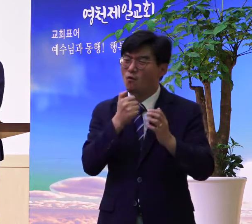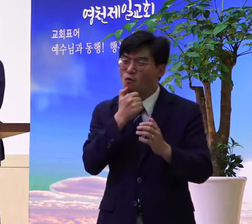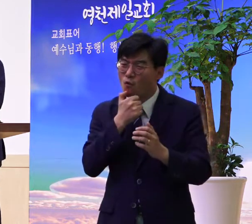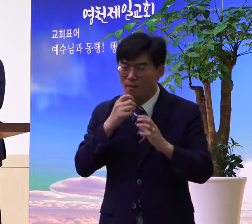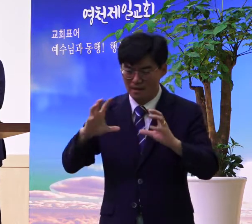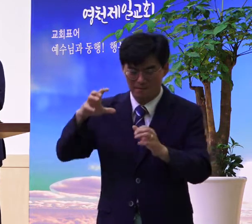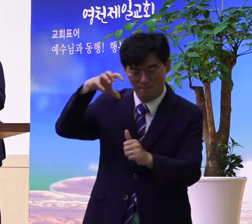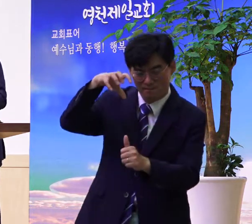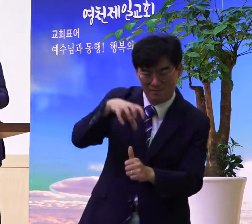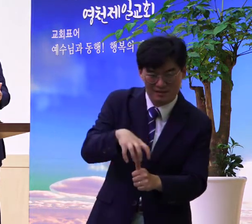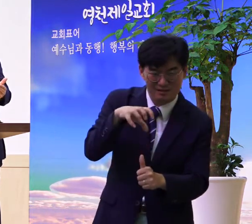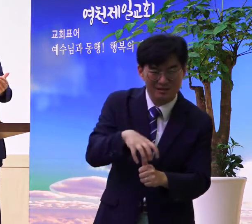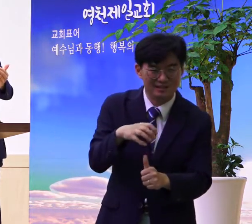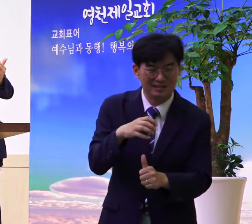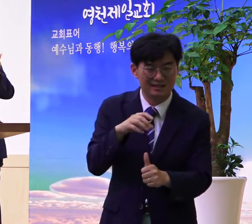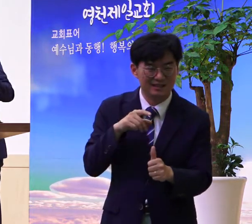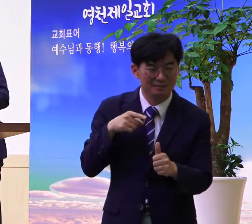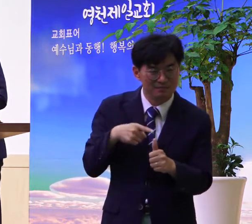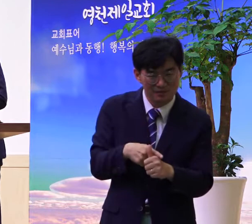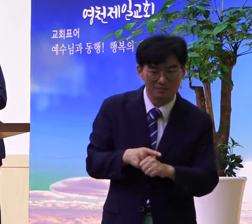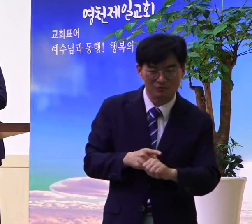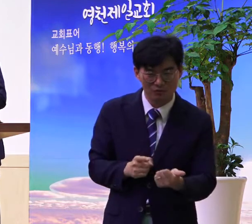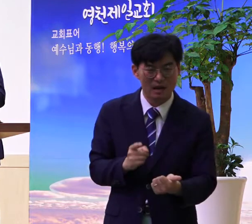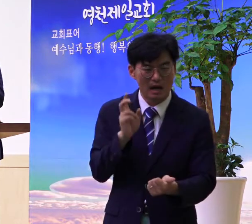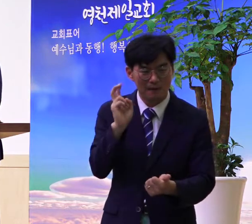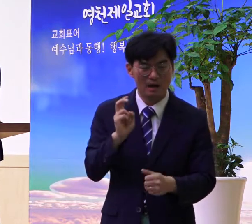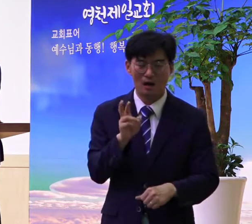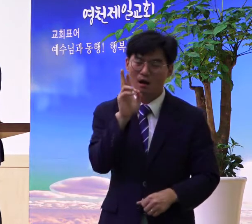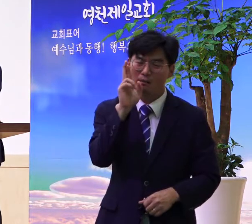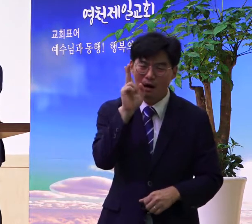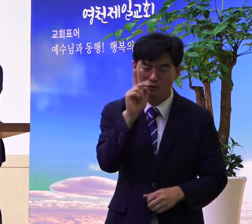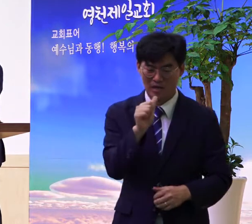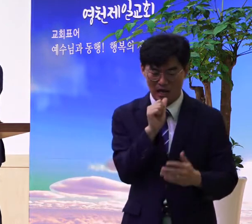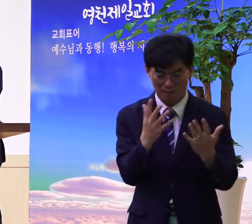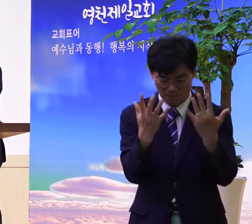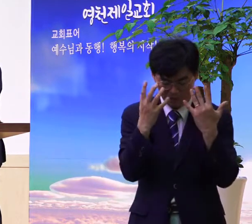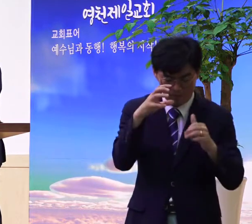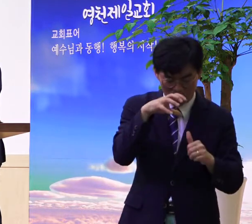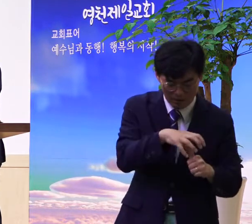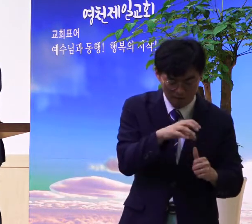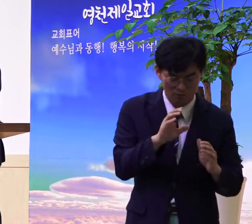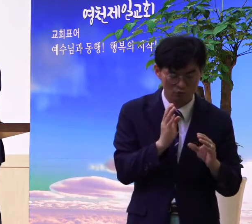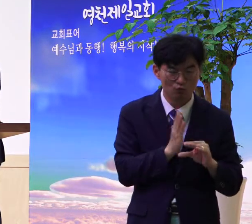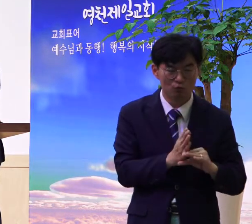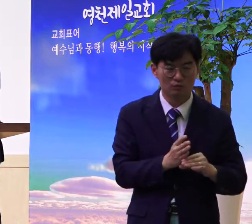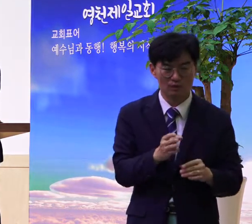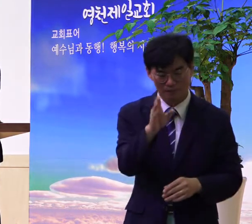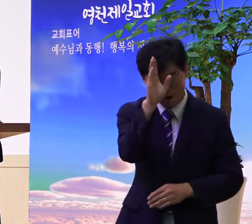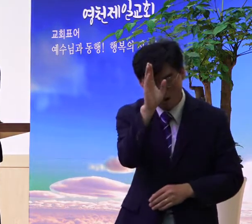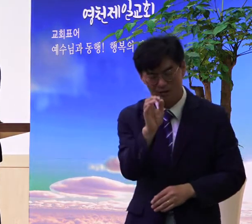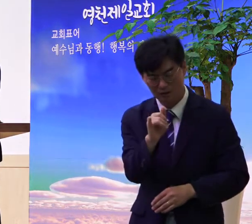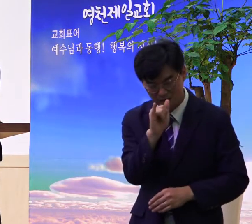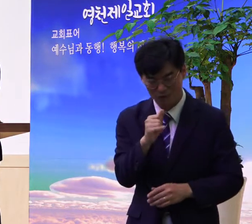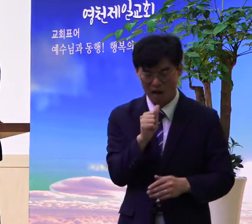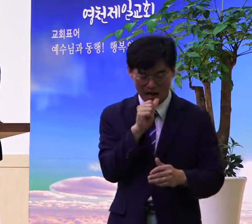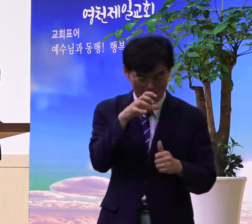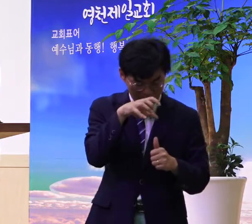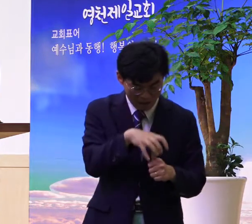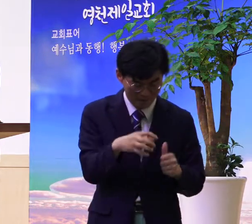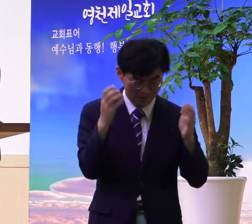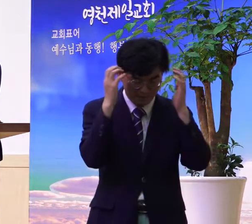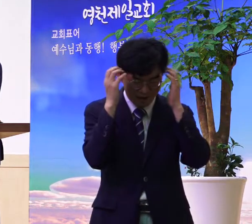때에 바울이 로마 감옥에 재투옥됩니다. 다시 갇히게 되고, 그리고 거기에서 쓴 편지가 디모데 후서라고